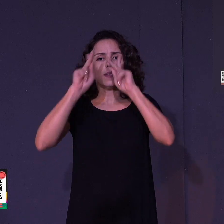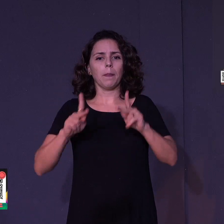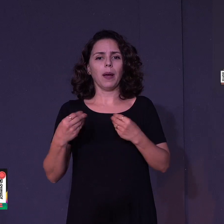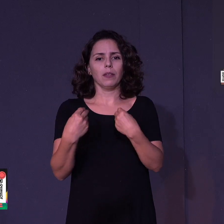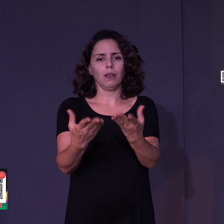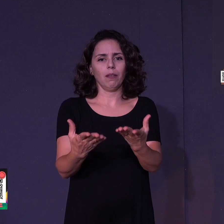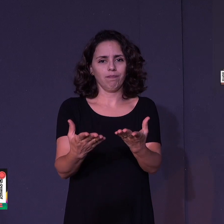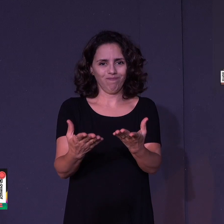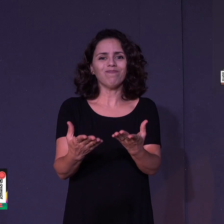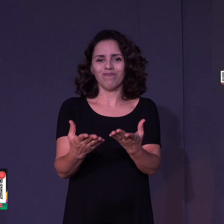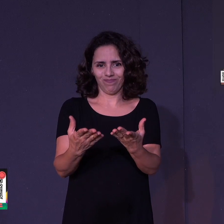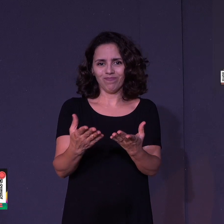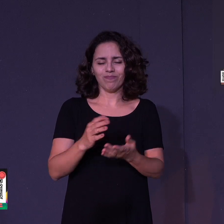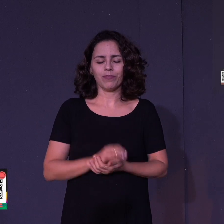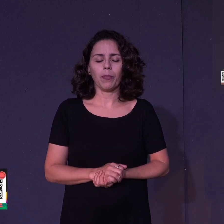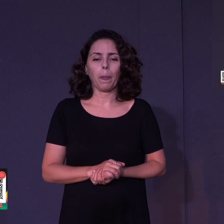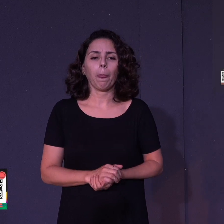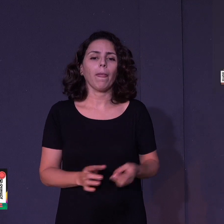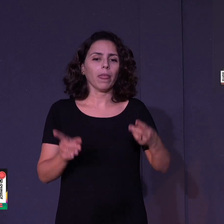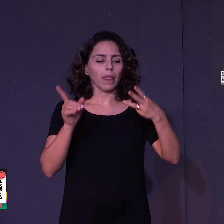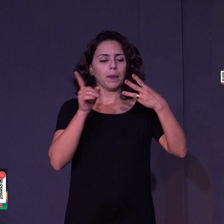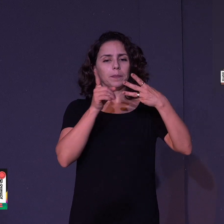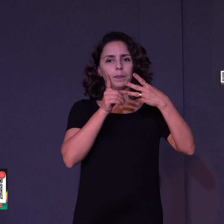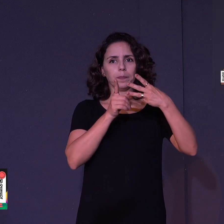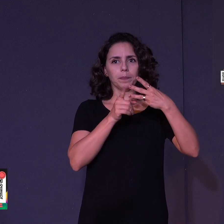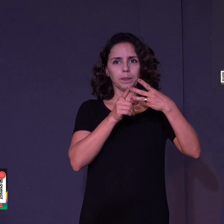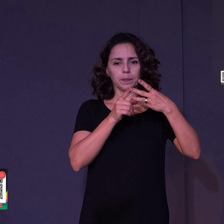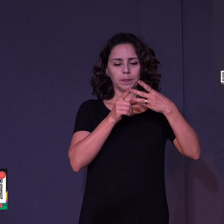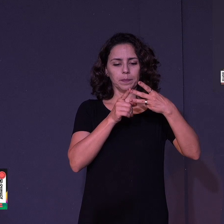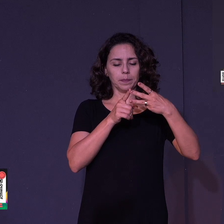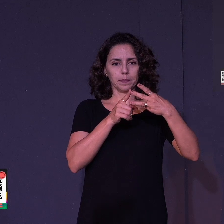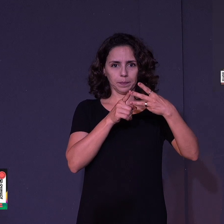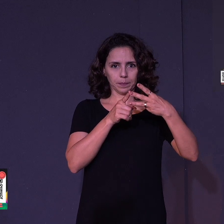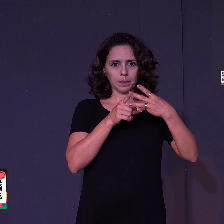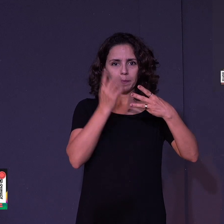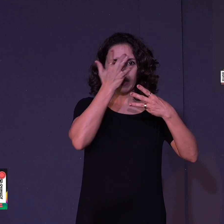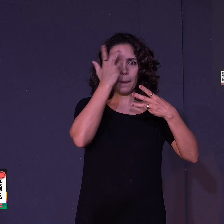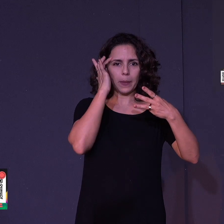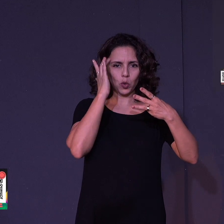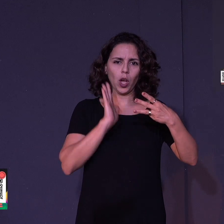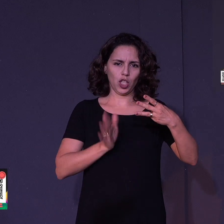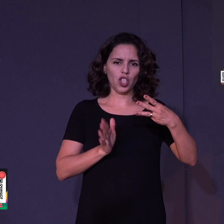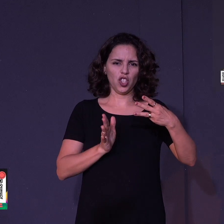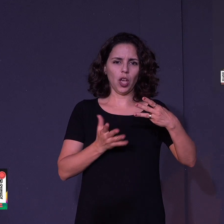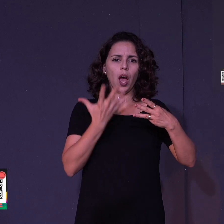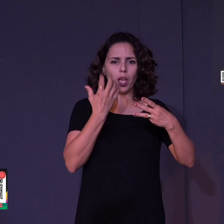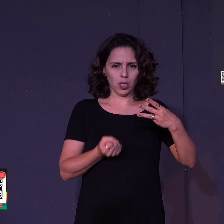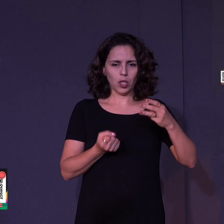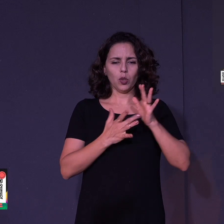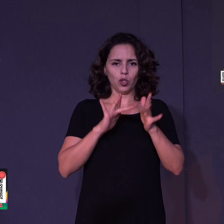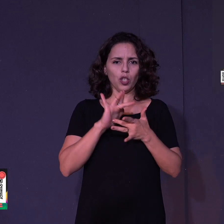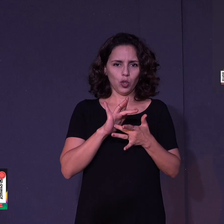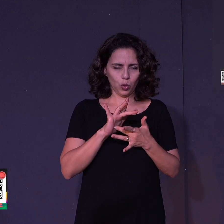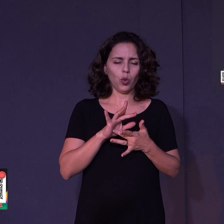Segundo tipo de pessoa, que certamente nós temos aqui, aqueles que já andaram nos caminhos do Senhor, que quem sabe já provaram da